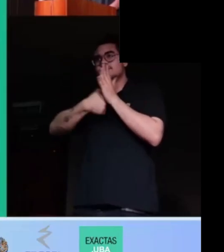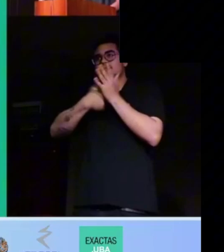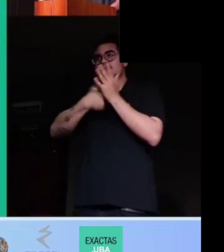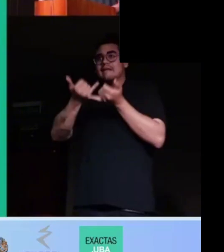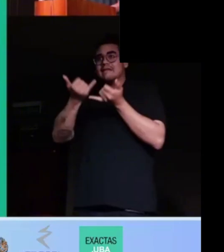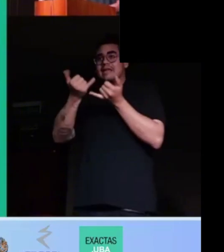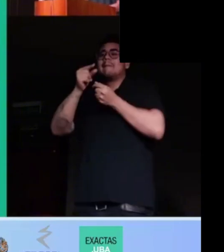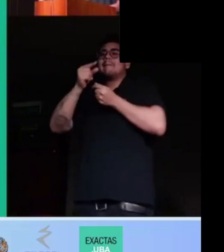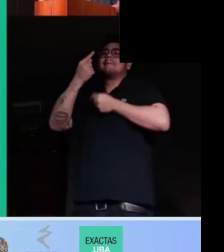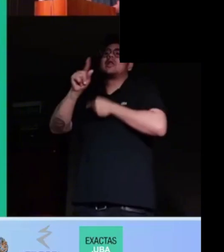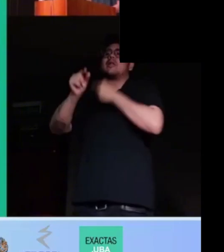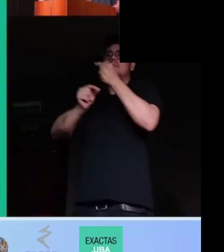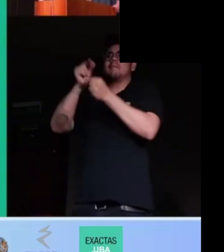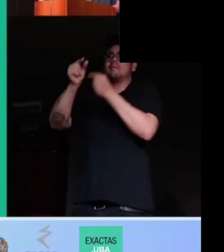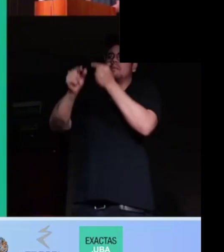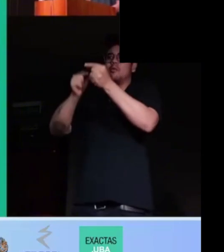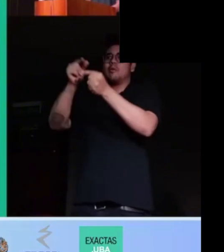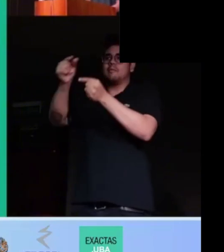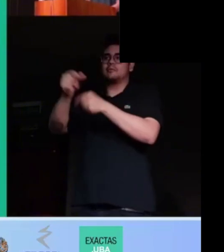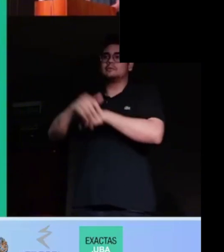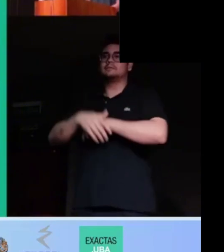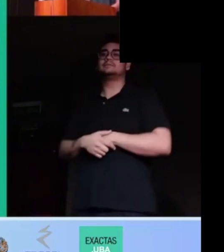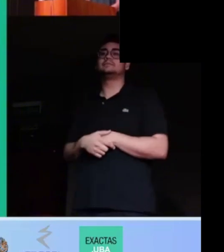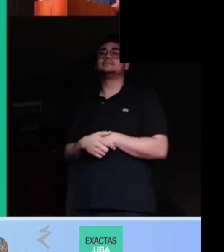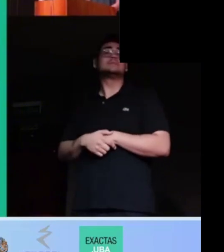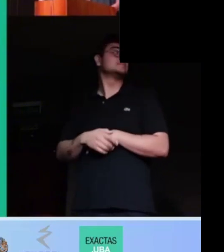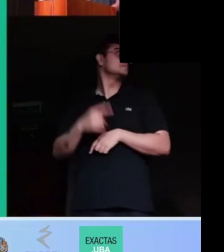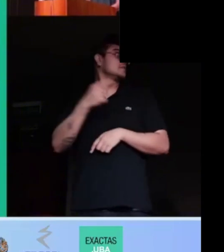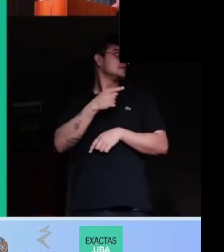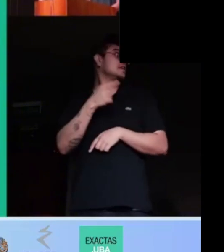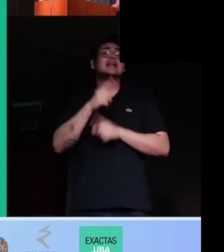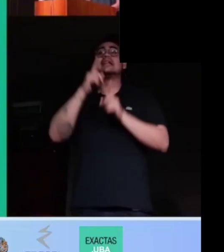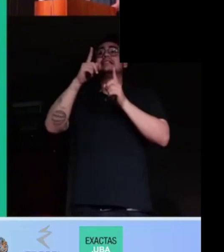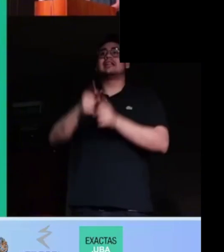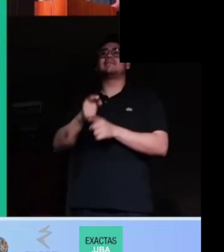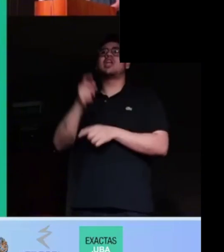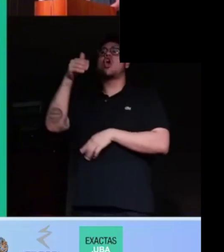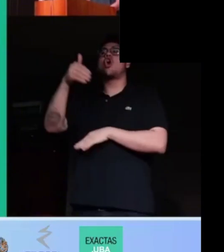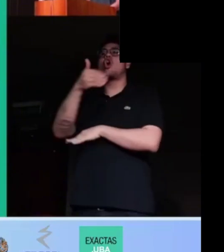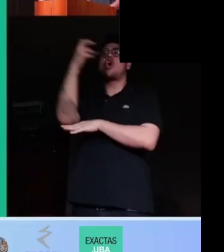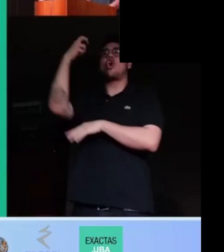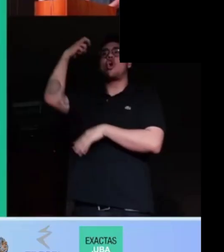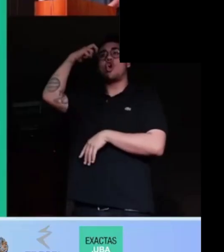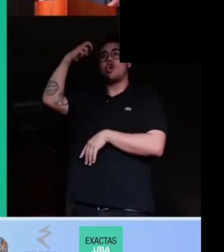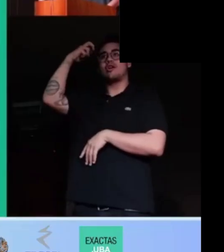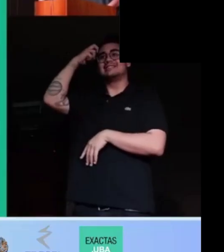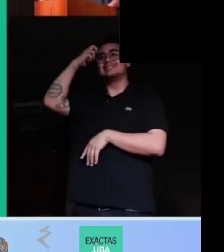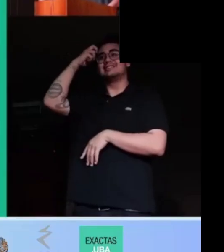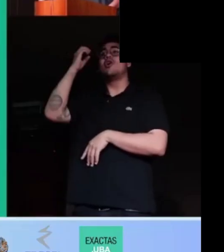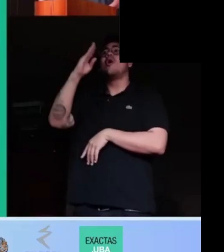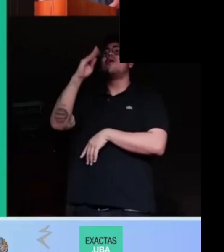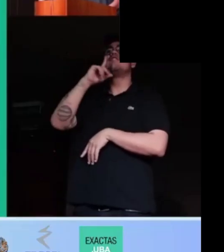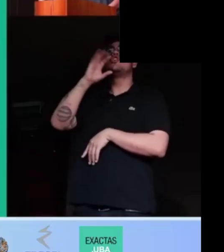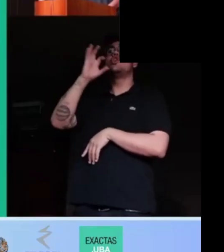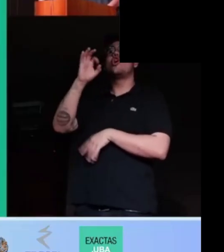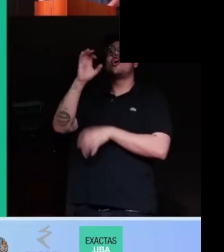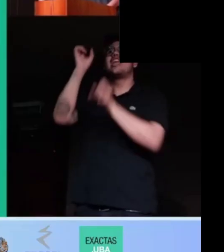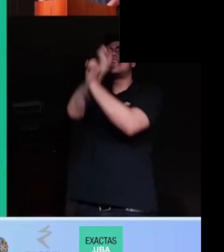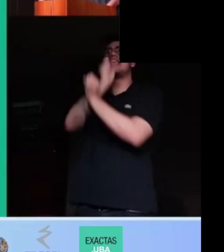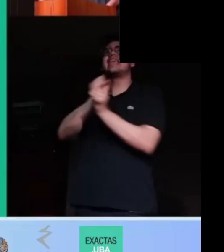Este programa también lo presentamos en el Congreso de Bioingeniería en Mar del Plata, hace poco en